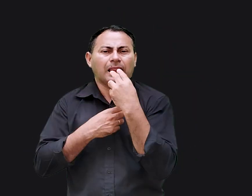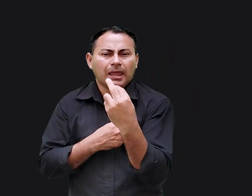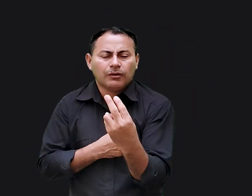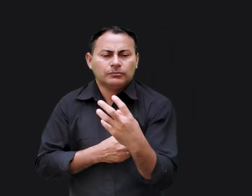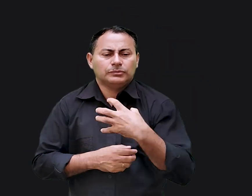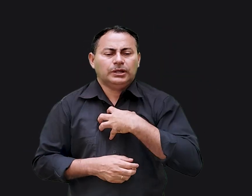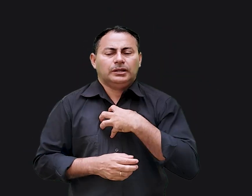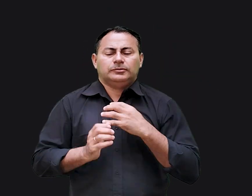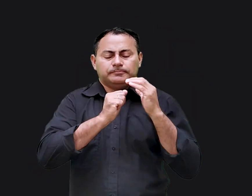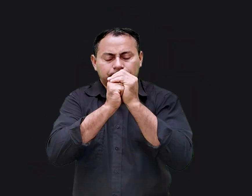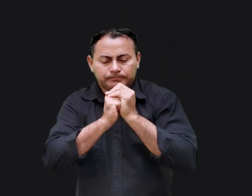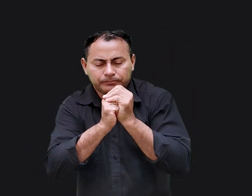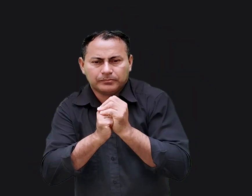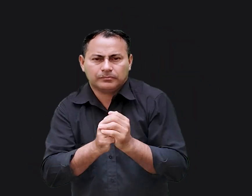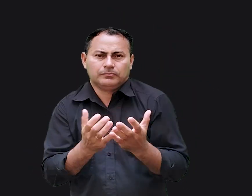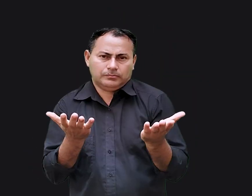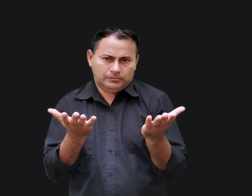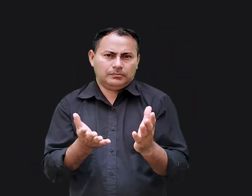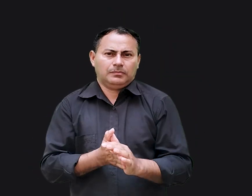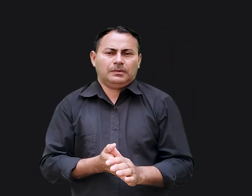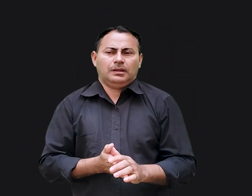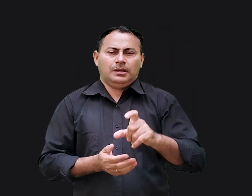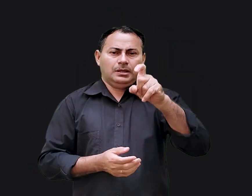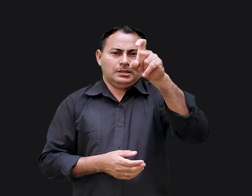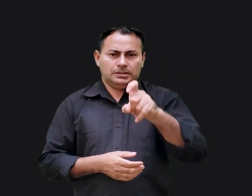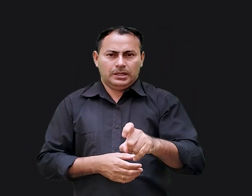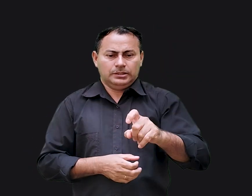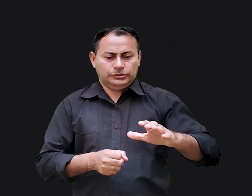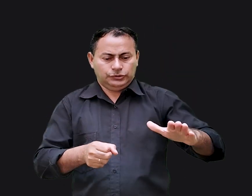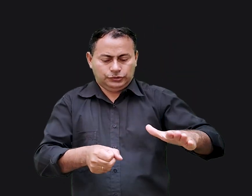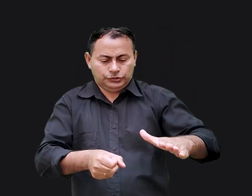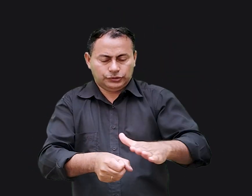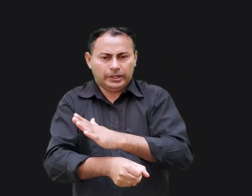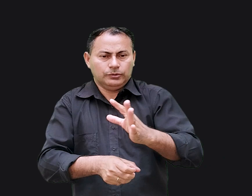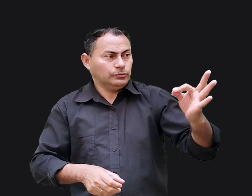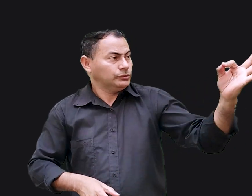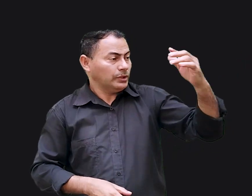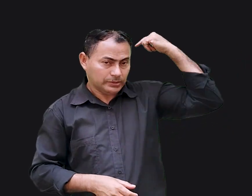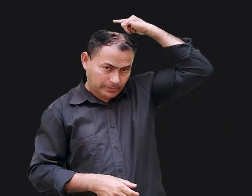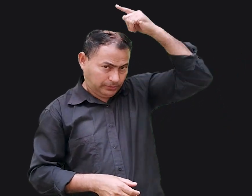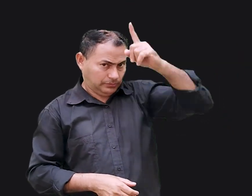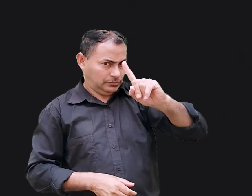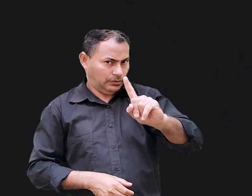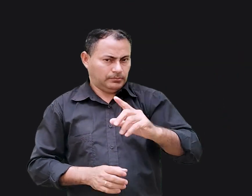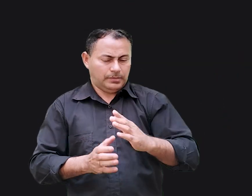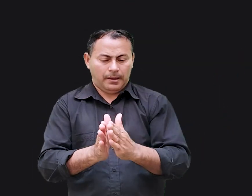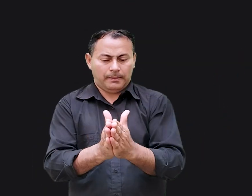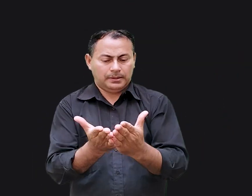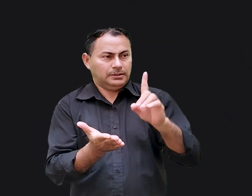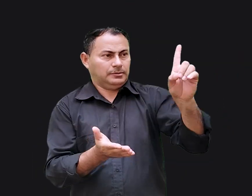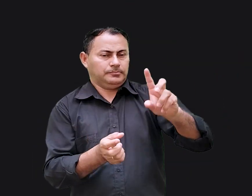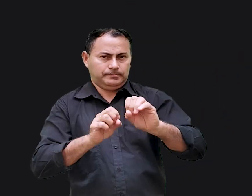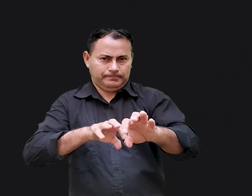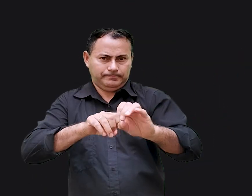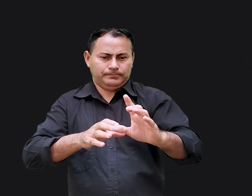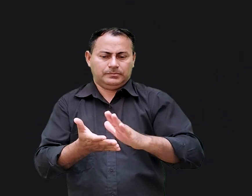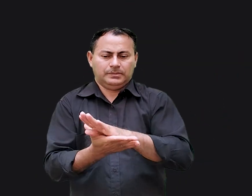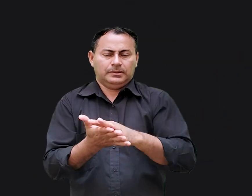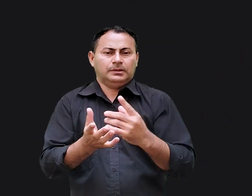formas diferentes de adoração, e que isso é ser cheio do Espírito. De novo, não é bem isso que a Bíblia ensina. Nenhum de